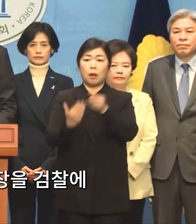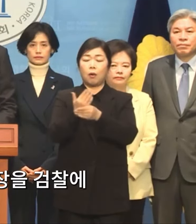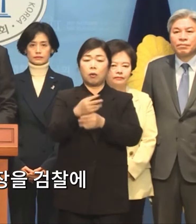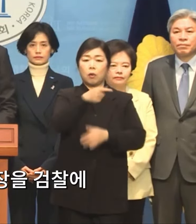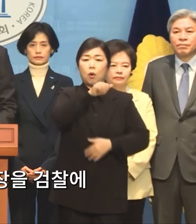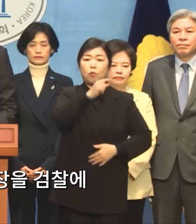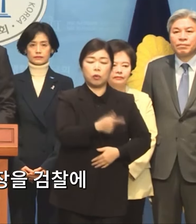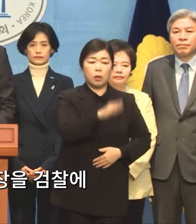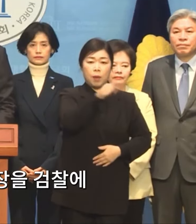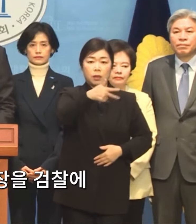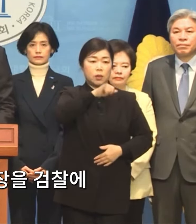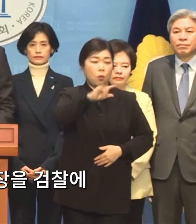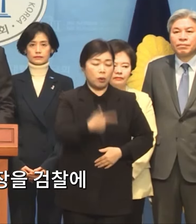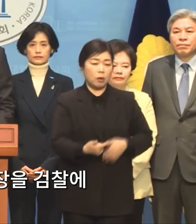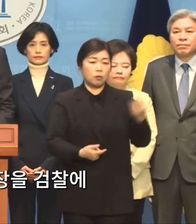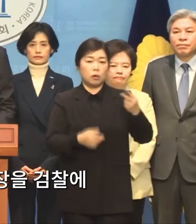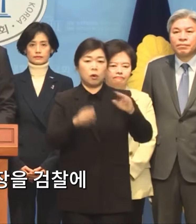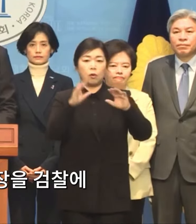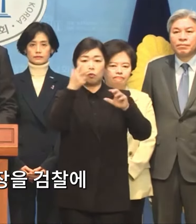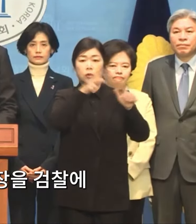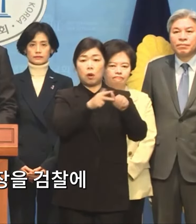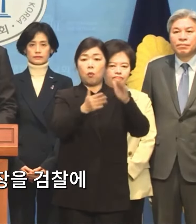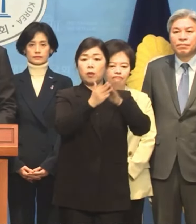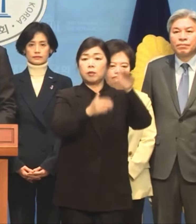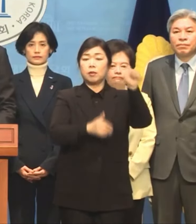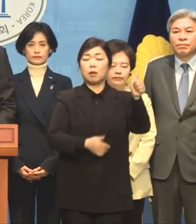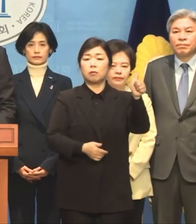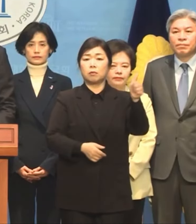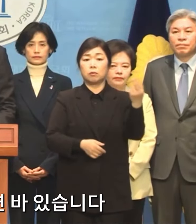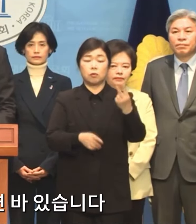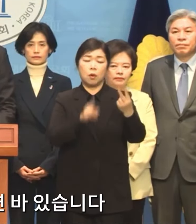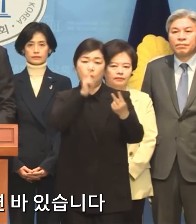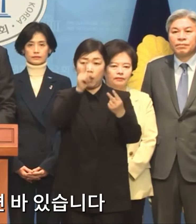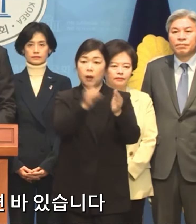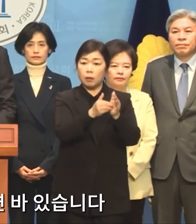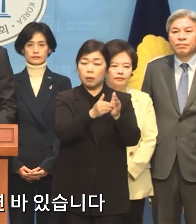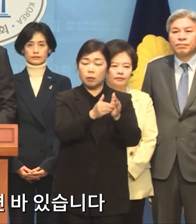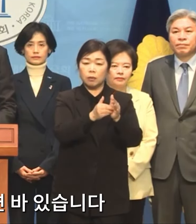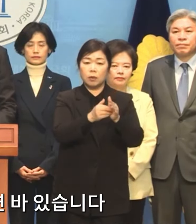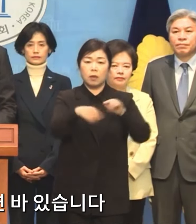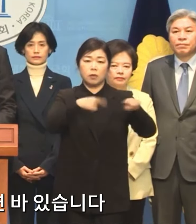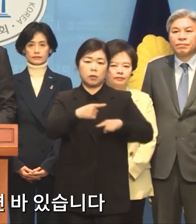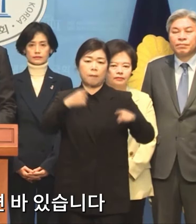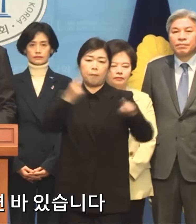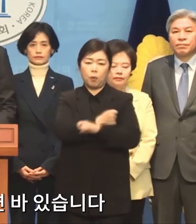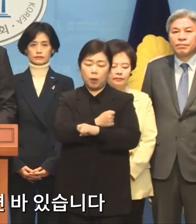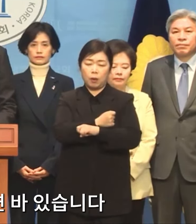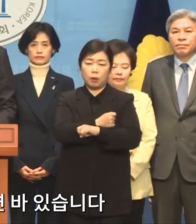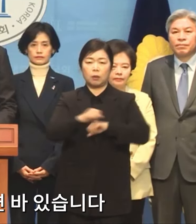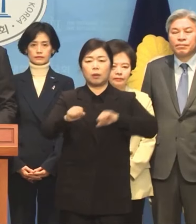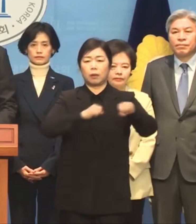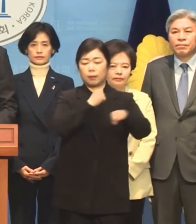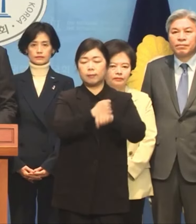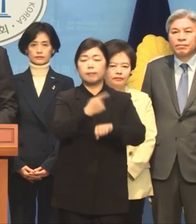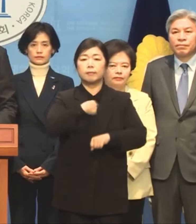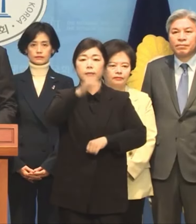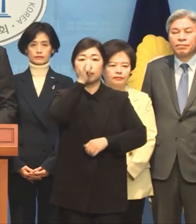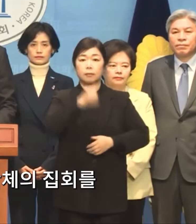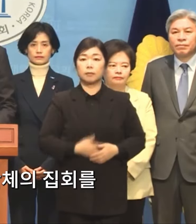박지원 두전 국정원장을 검찰에 고발하여 정치보복의 거대한 서막을 연